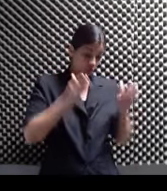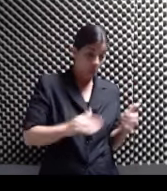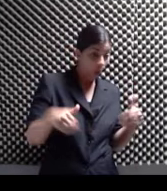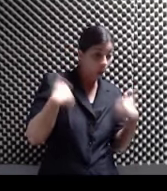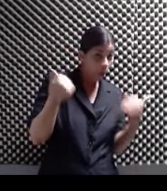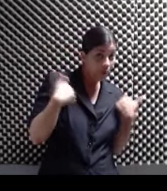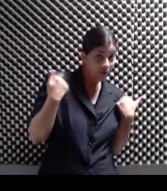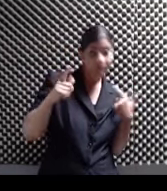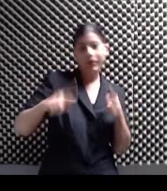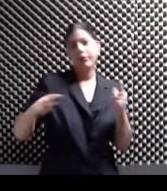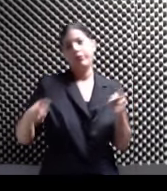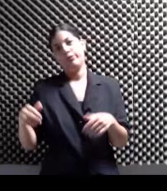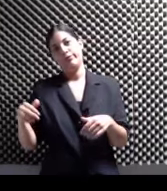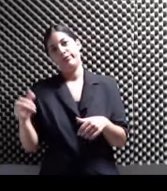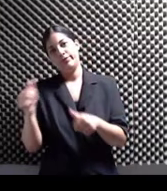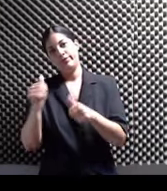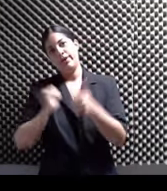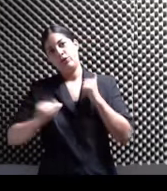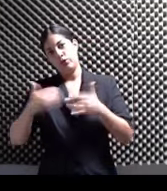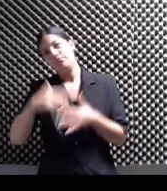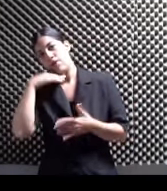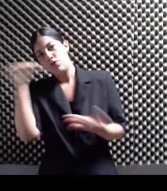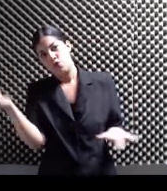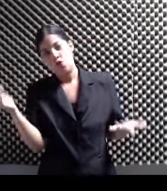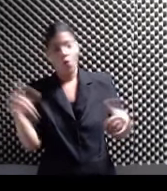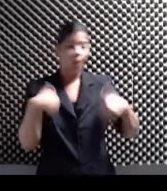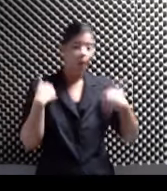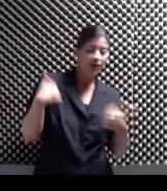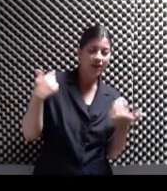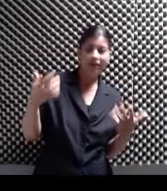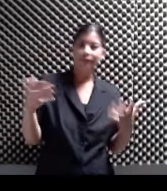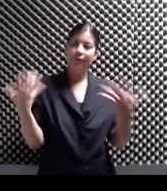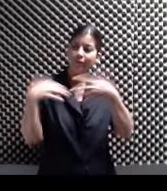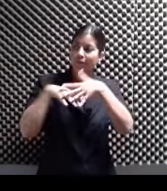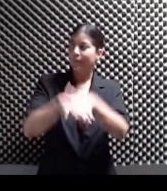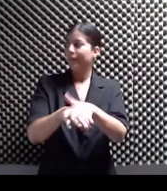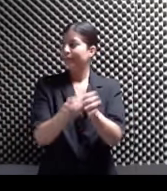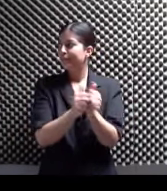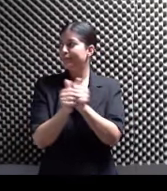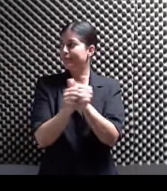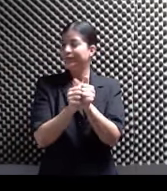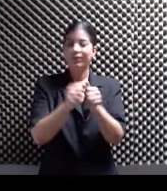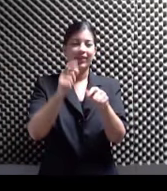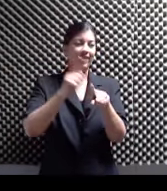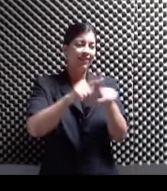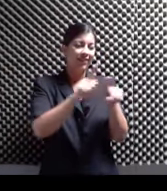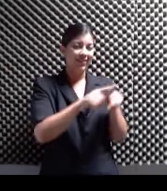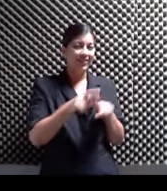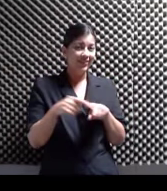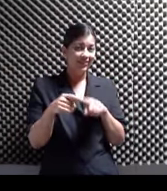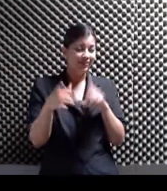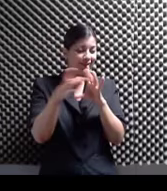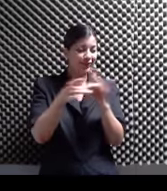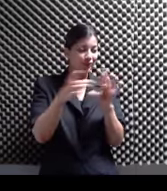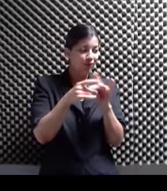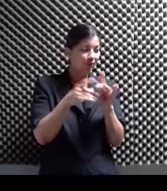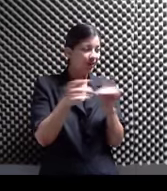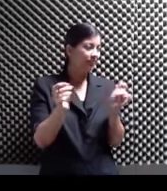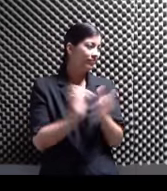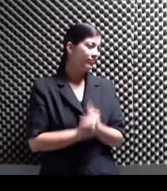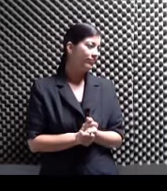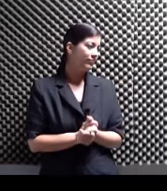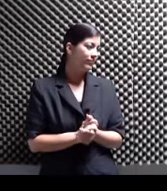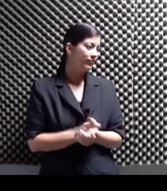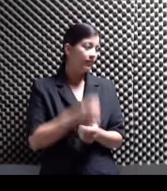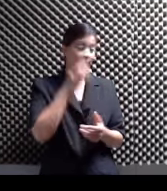teatro experimentados. Jóvenes, mayores, y estamos uniendo una serie de historias que van a venir a contar estas personas. Y pueden verte tú.